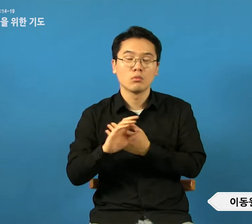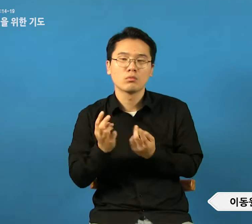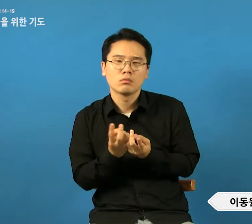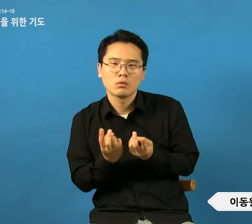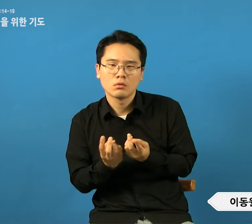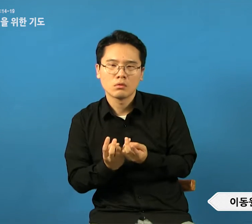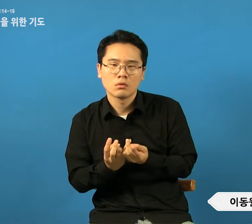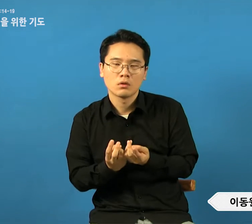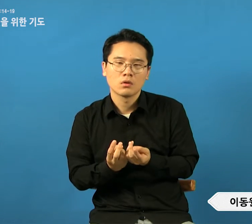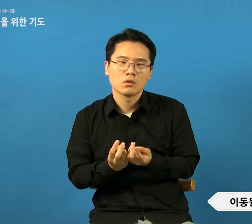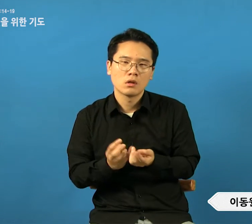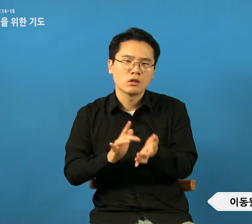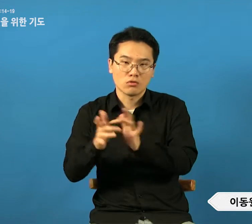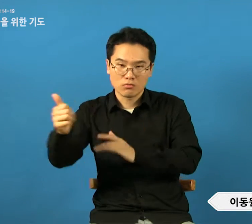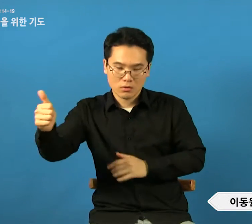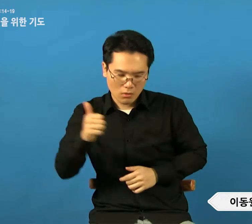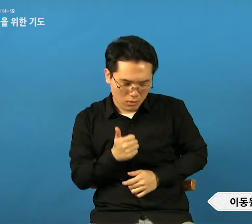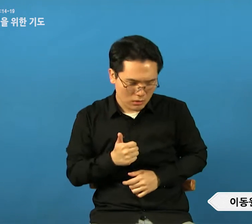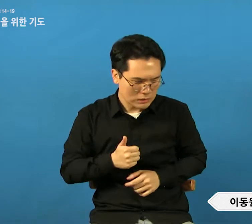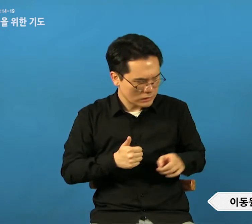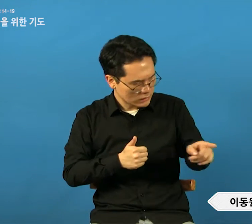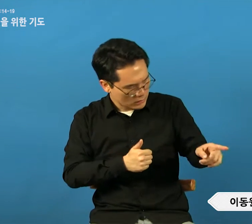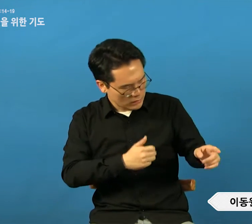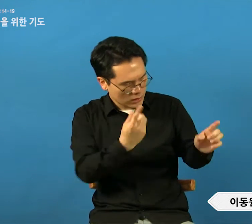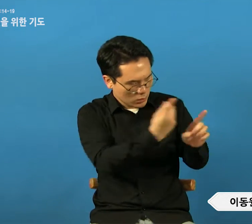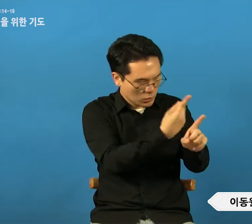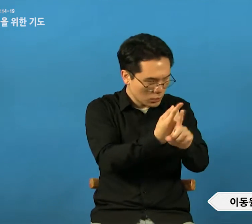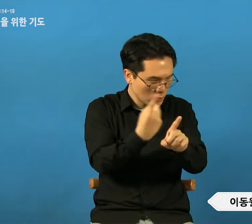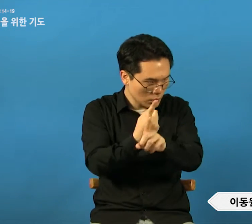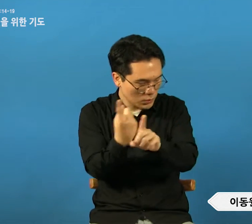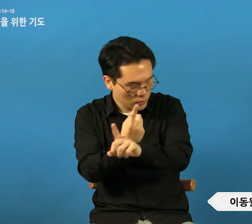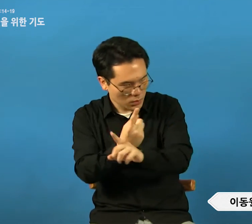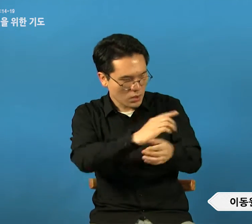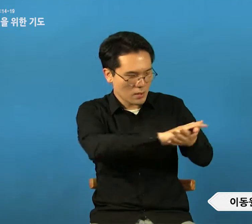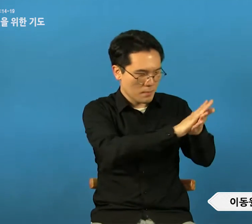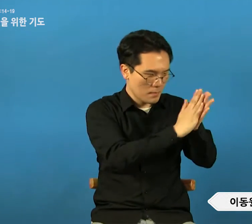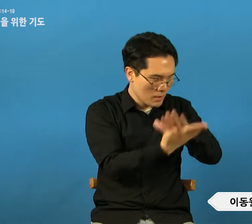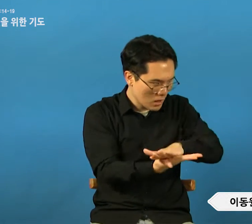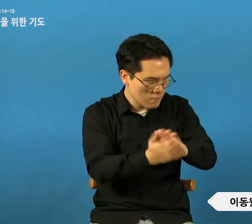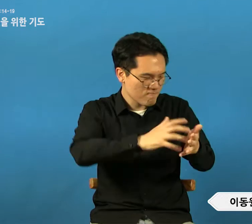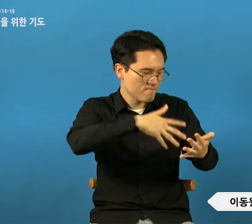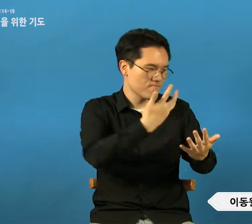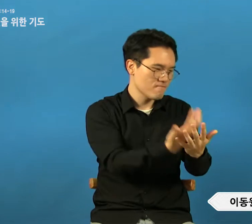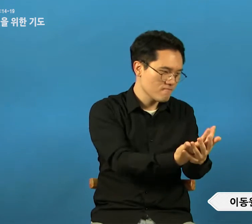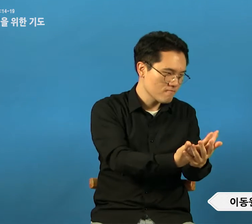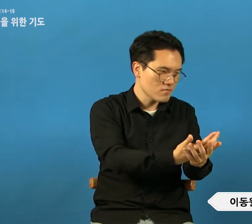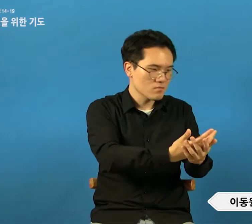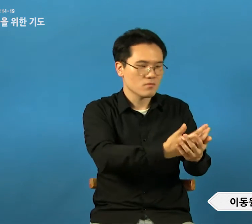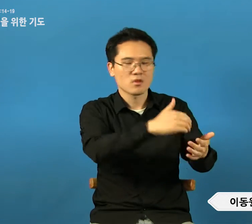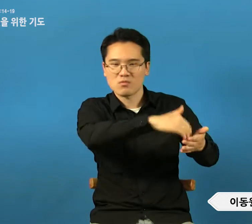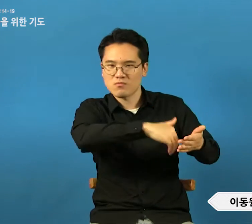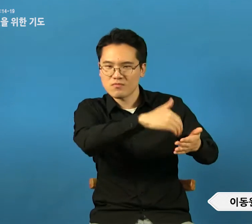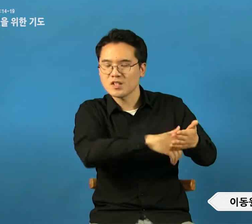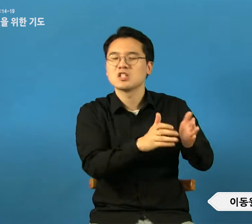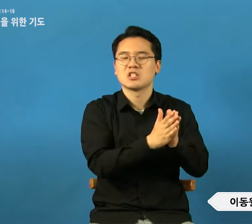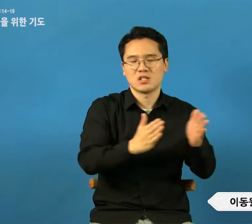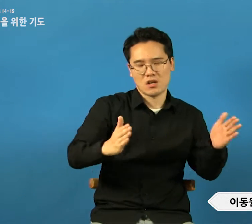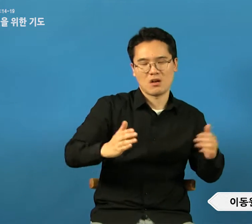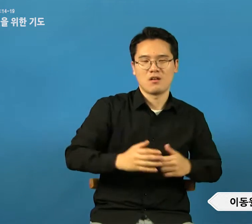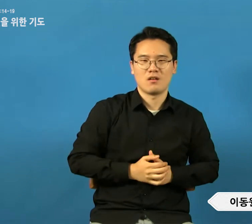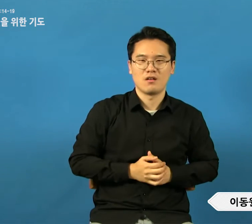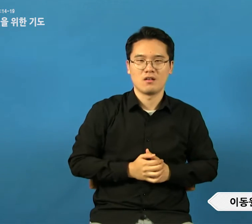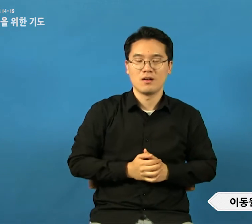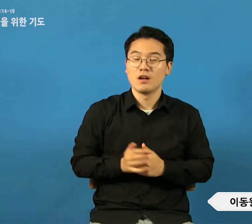리모델링 작업을 하시지 않겠습니까? 중요한 거예요. 리모델링 작업을 하지 않겠습니까? 그분이